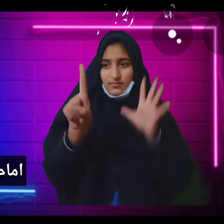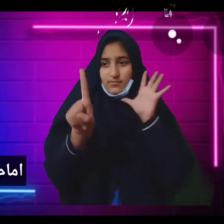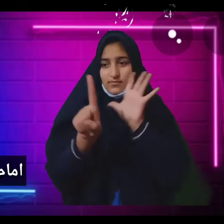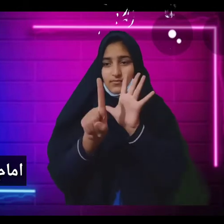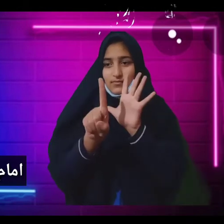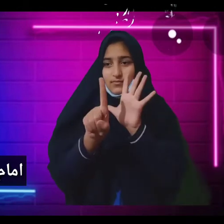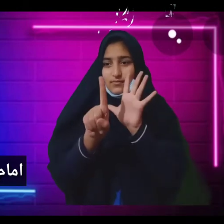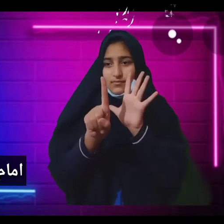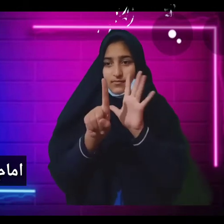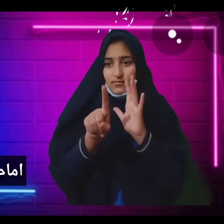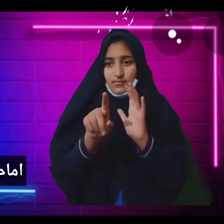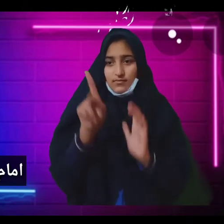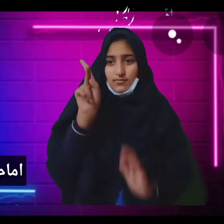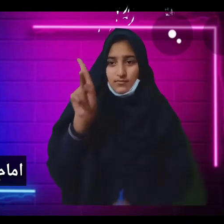इमाम के